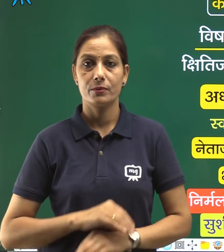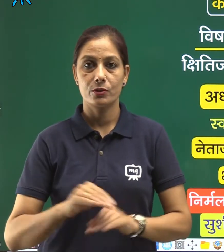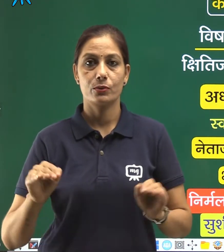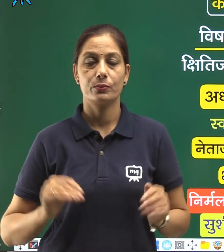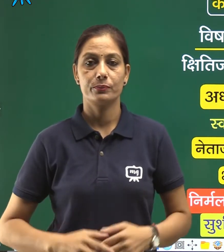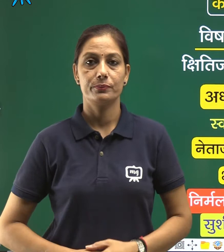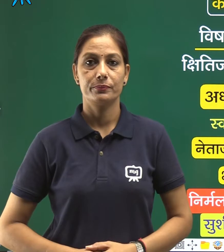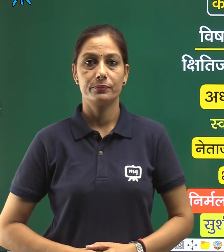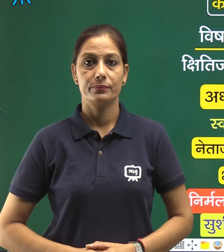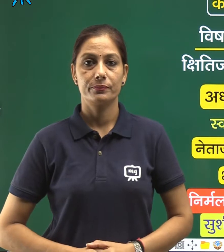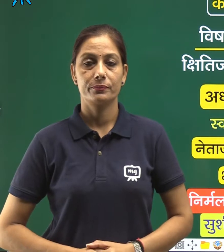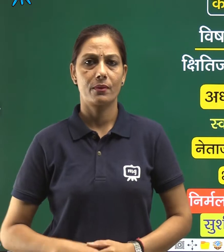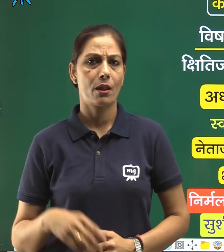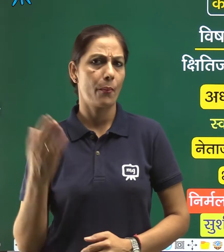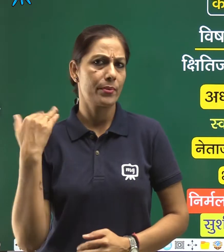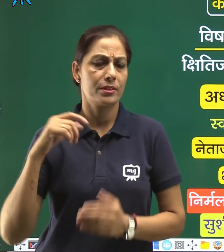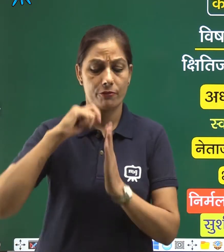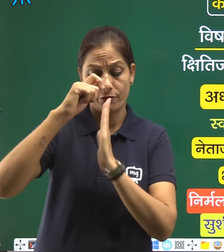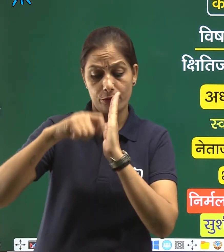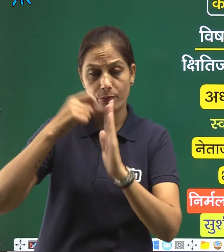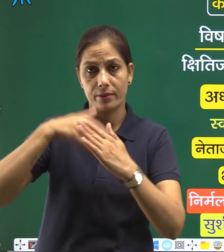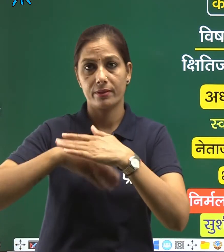बच्चों, पिछले वीडियो में